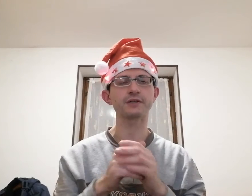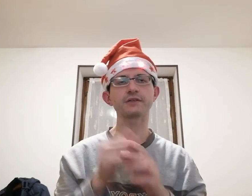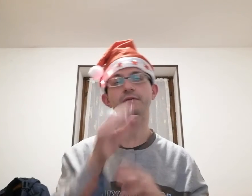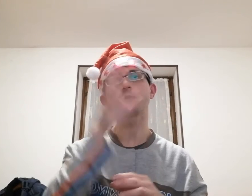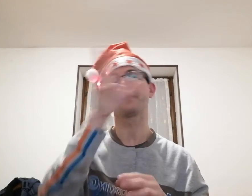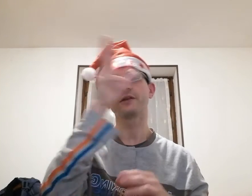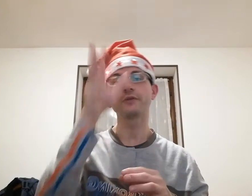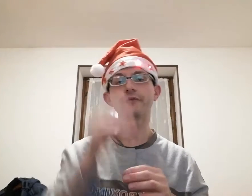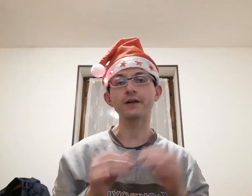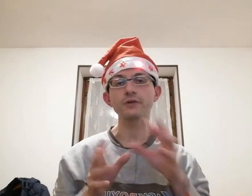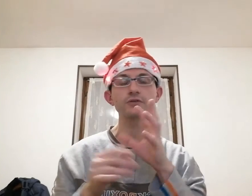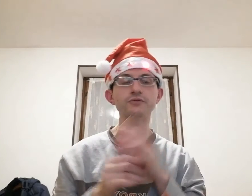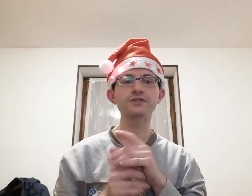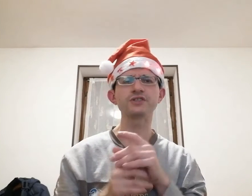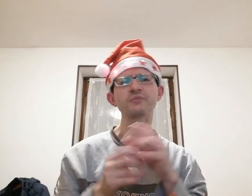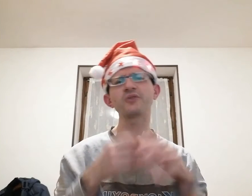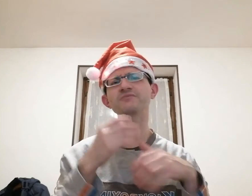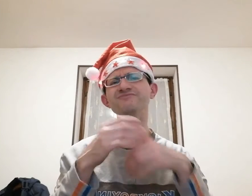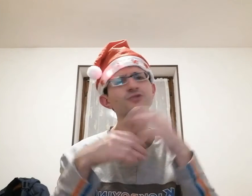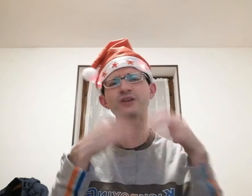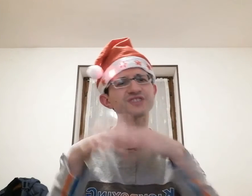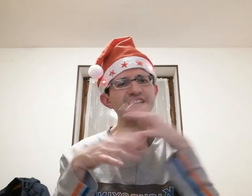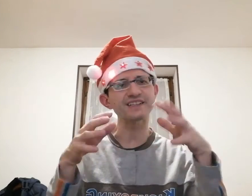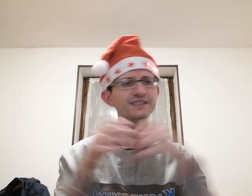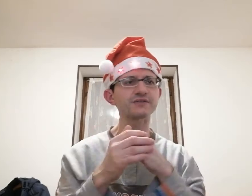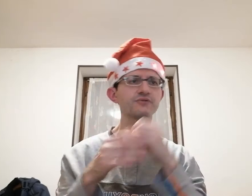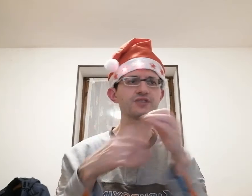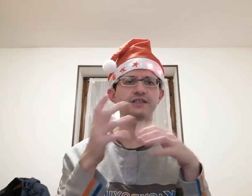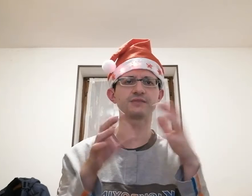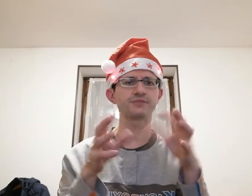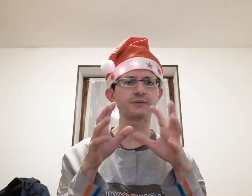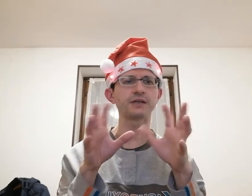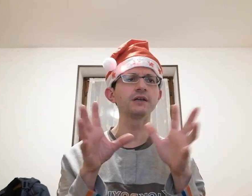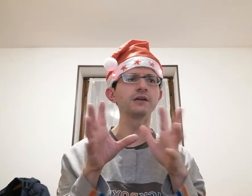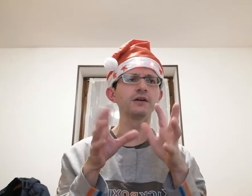perché devo fare anche un altro acquistino, però non è urgente, non è urgente. Prima devo